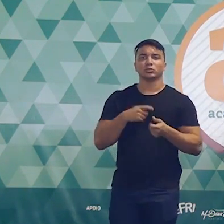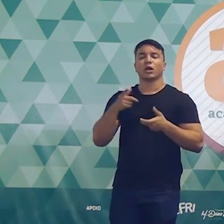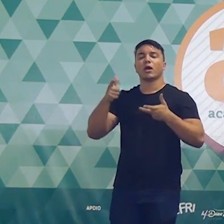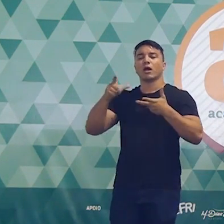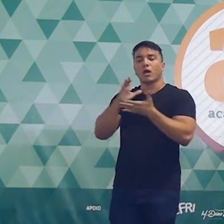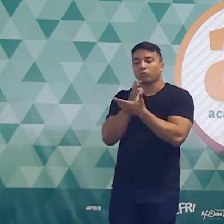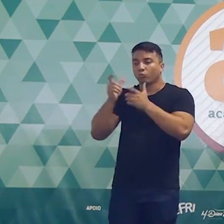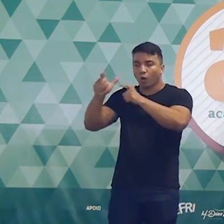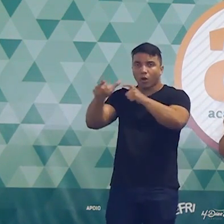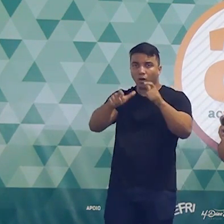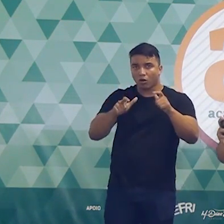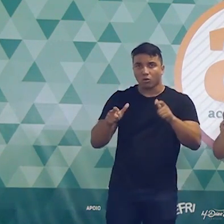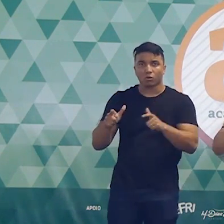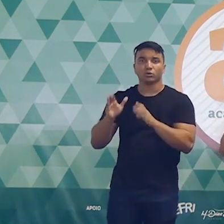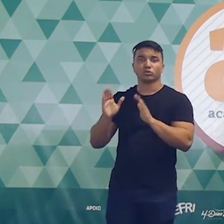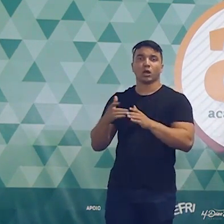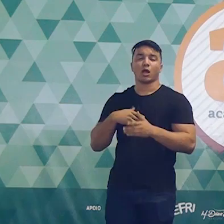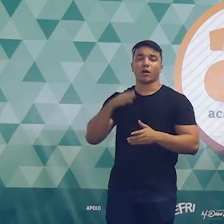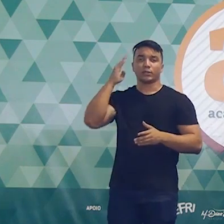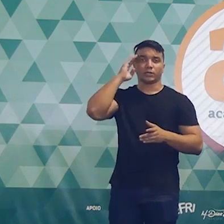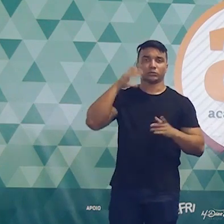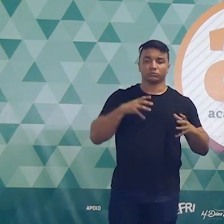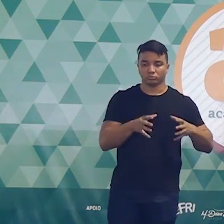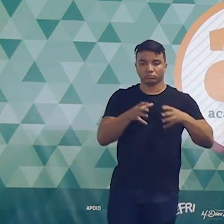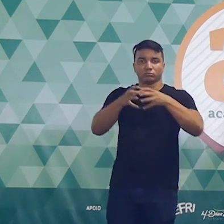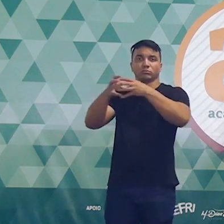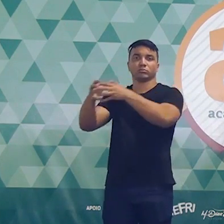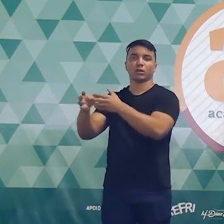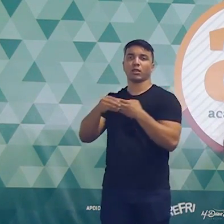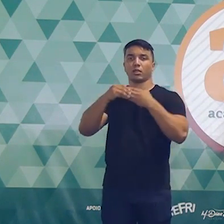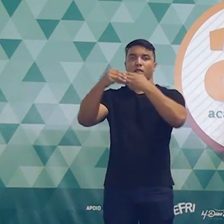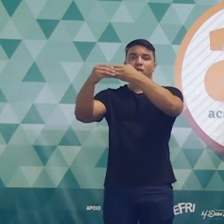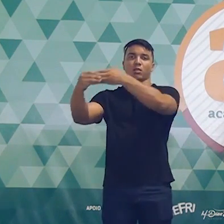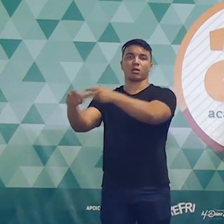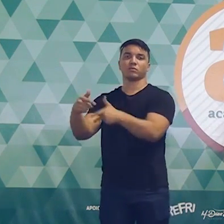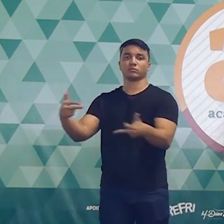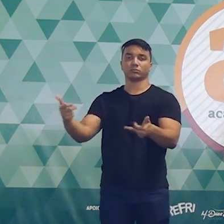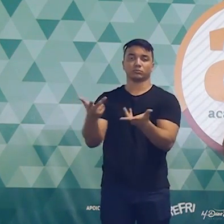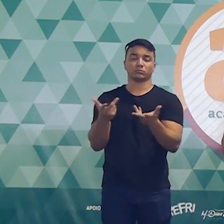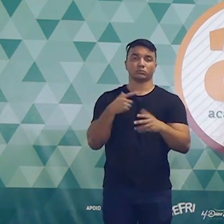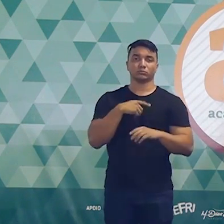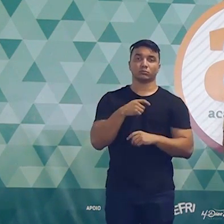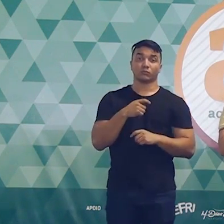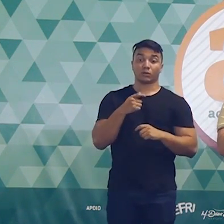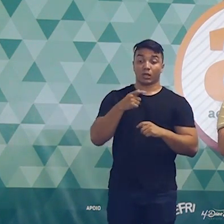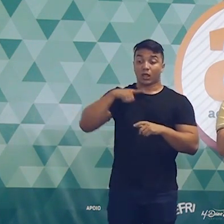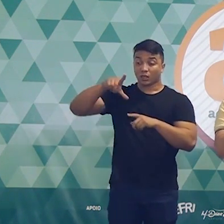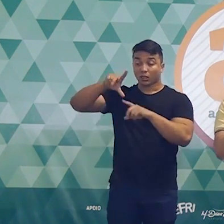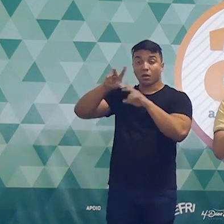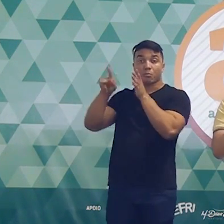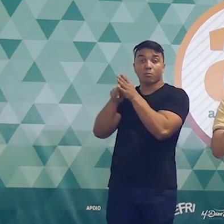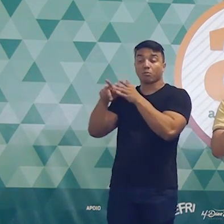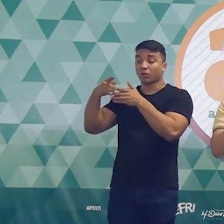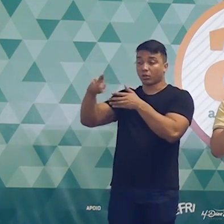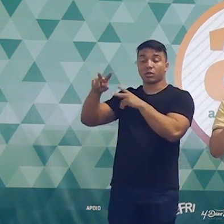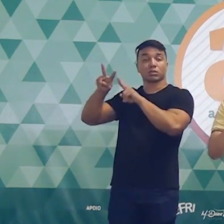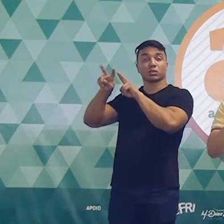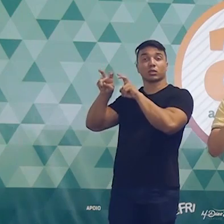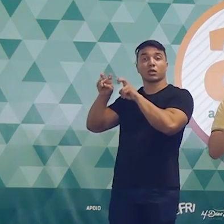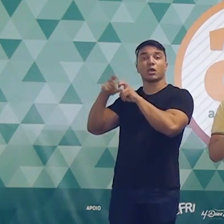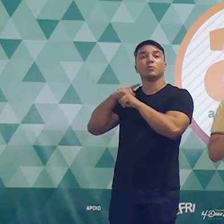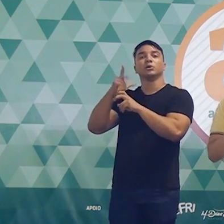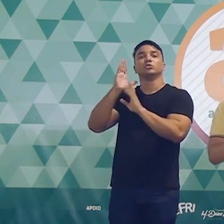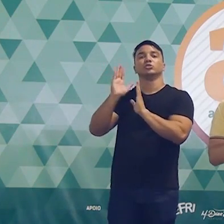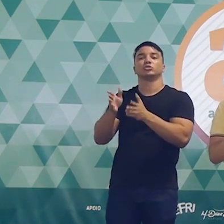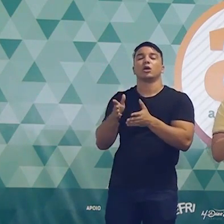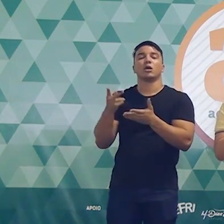nos locais de prova, via exército, certo? Então, o tema que foi escolhido lá, ele passou por